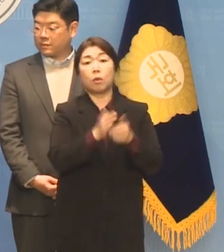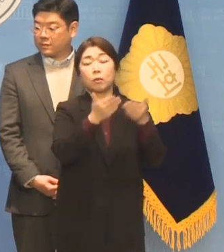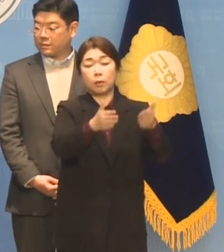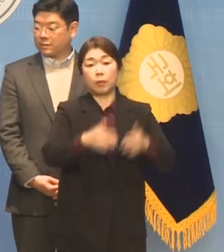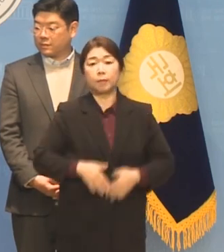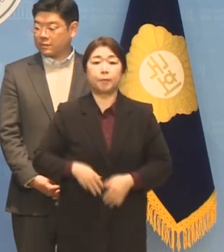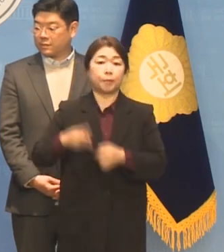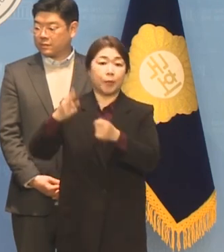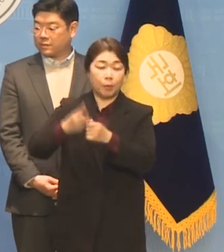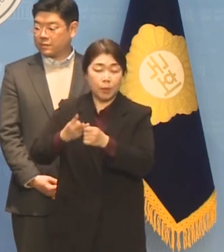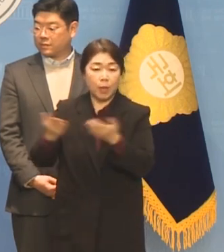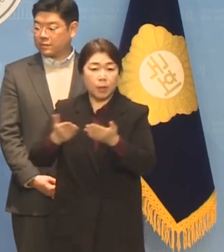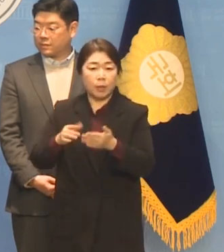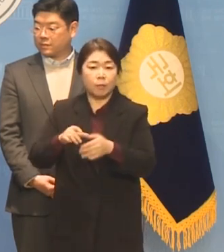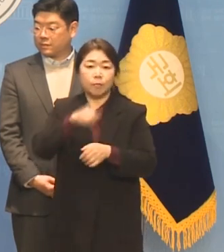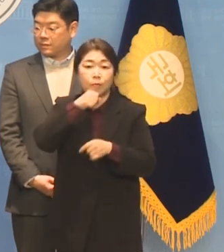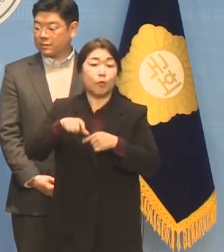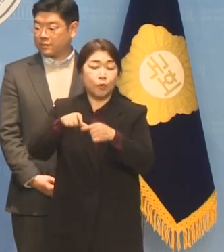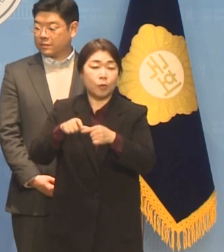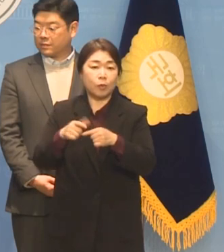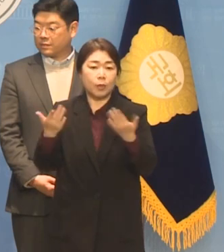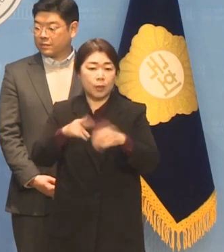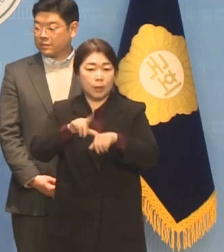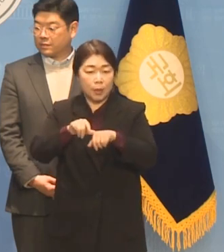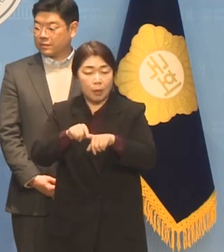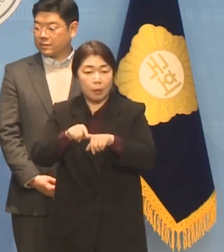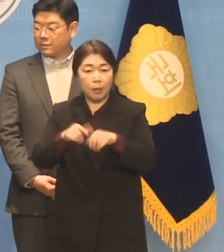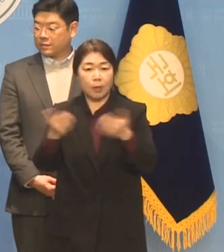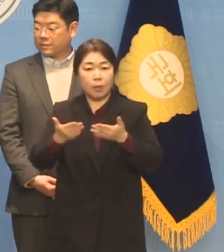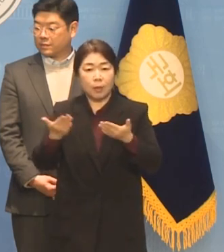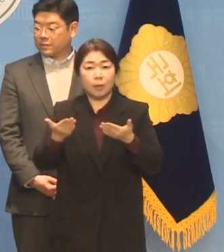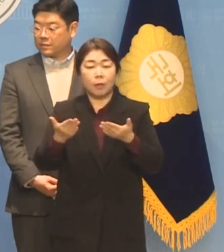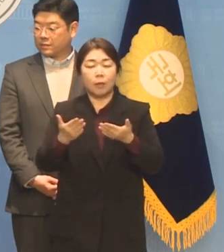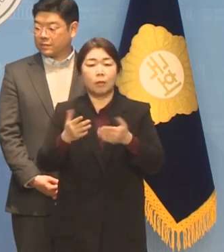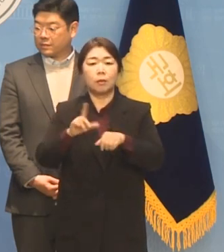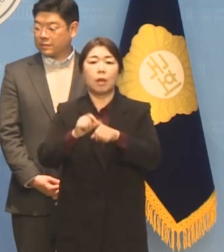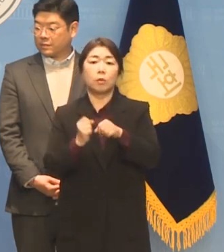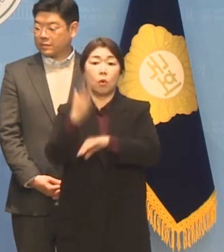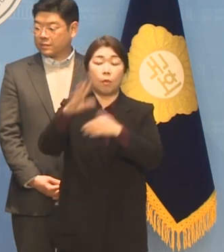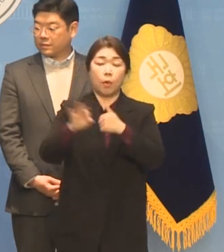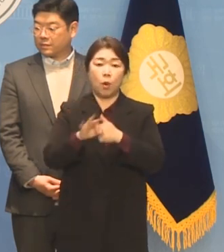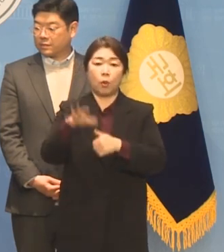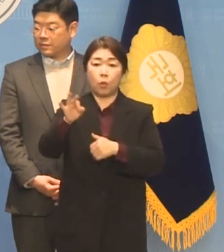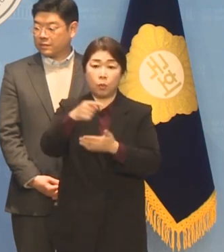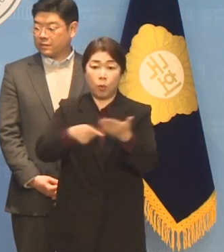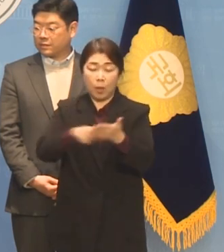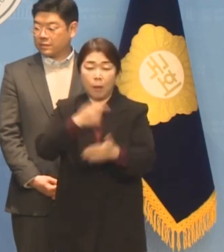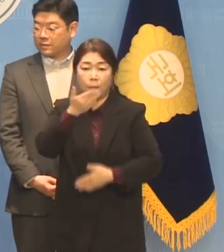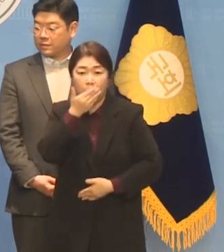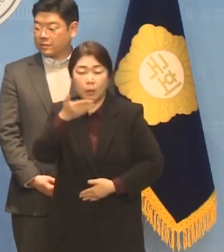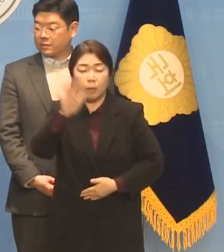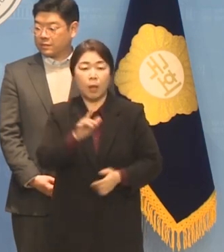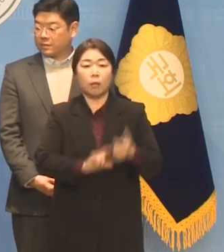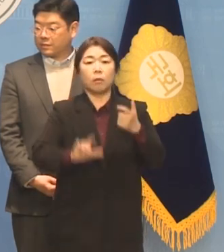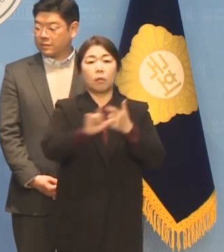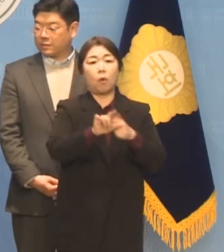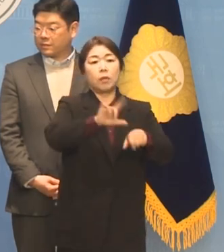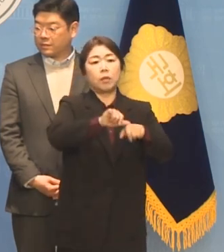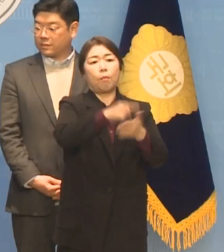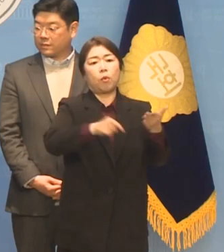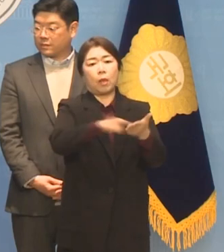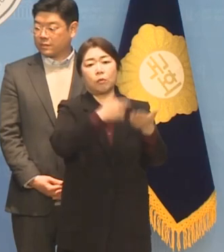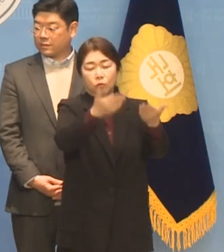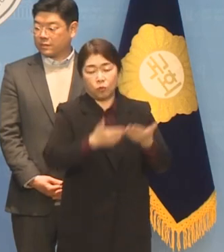근무 마일리지제입니다. 초과한 근무 시간은 돈으로도 보상받을 수 있지만 시간으로도 보상받을 수 있어야 합니다.